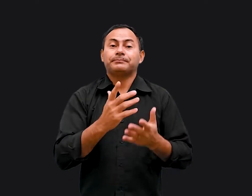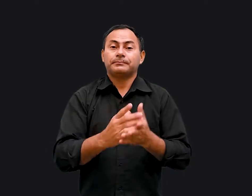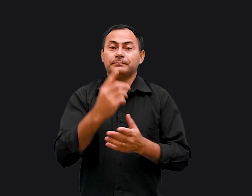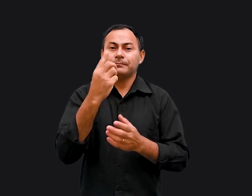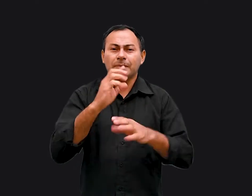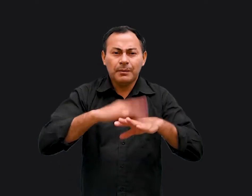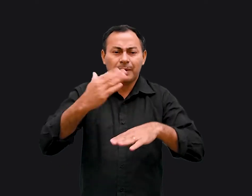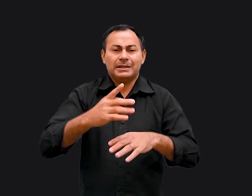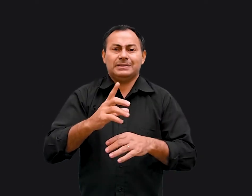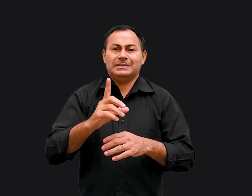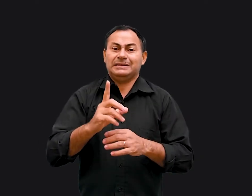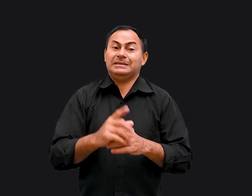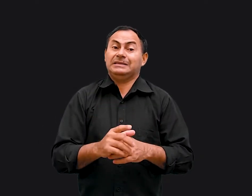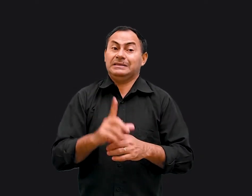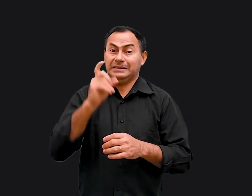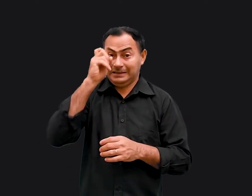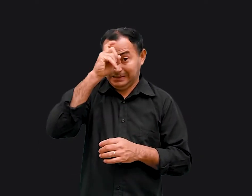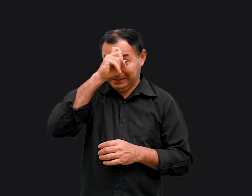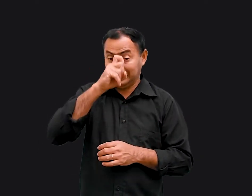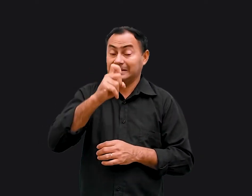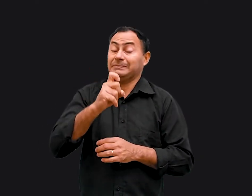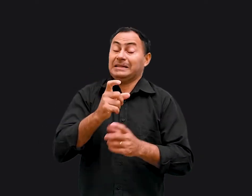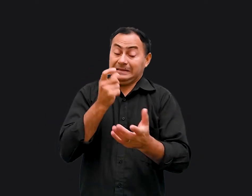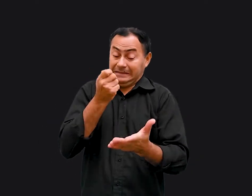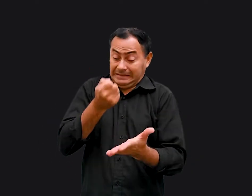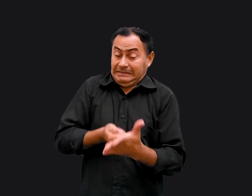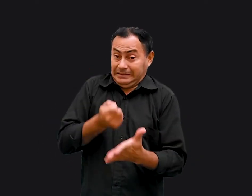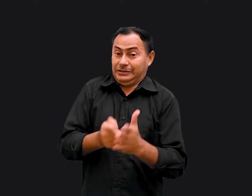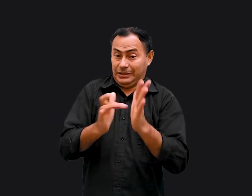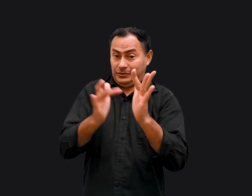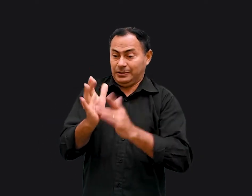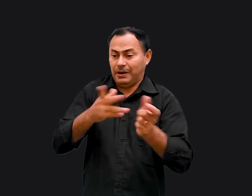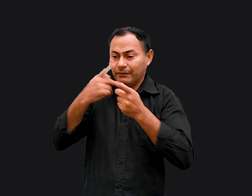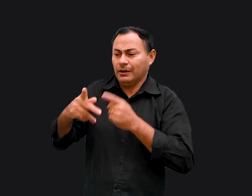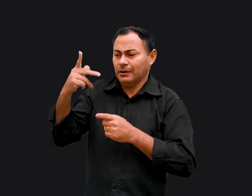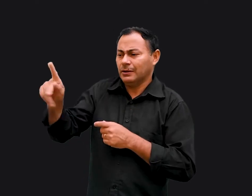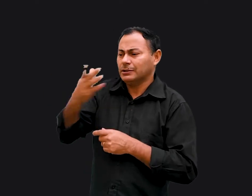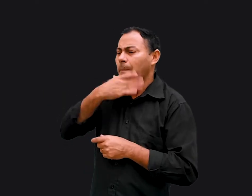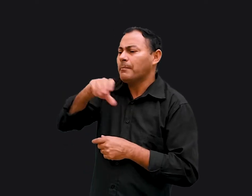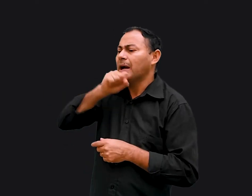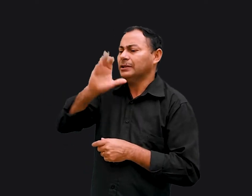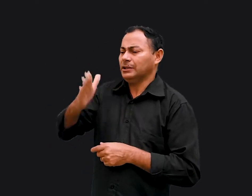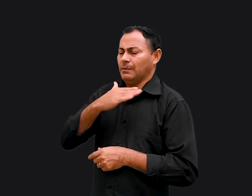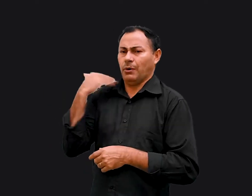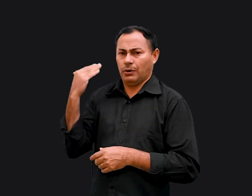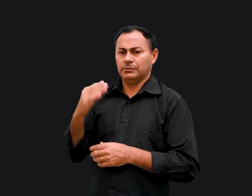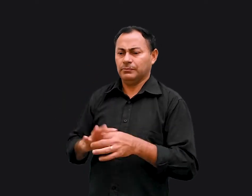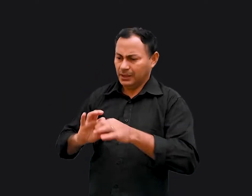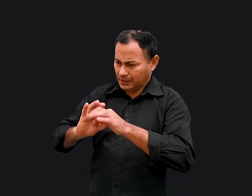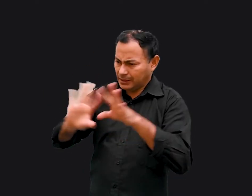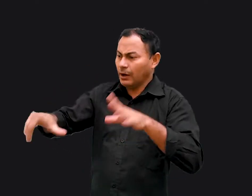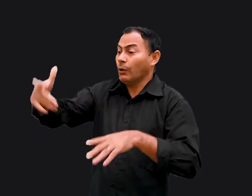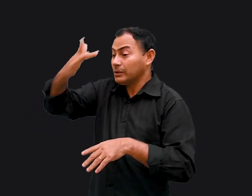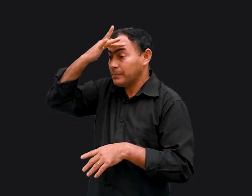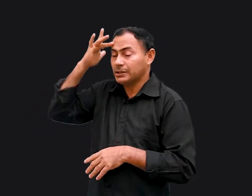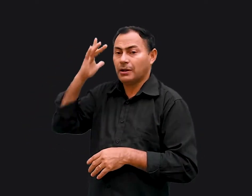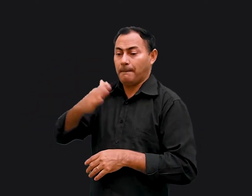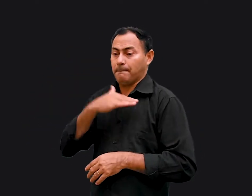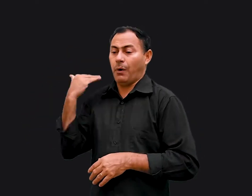mais duras palavras de Jesus. Ele disse: seu pai já está morto. Deixe que essas outras pessoas mortas o